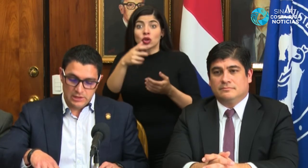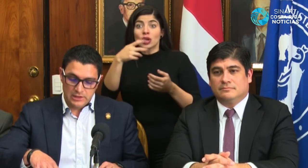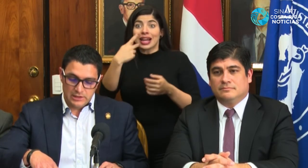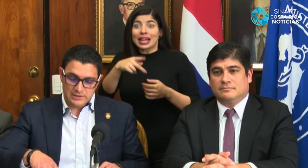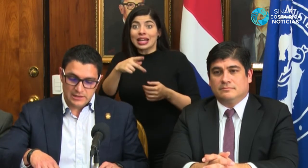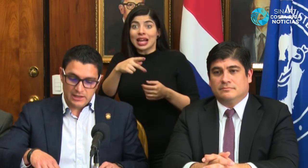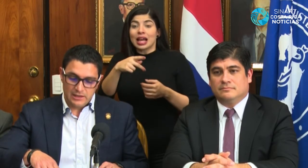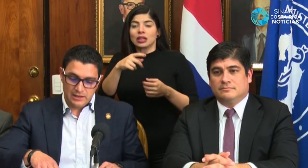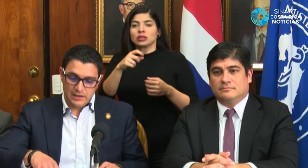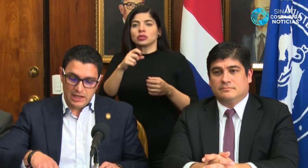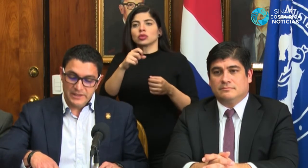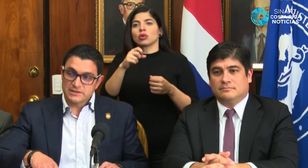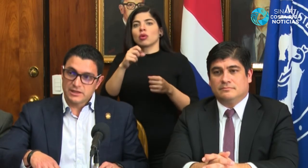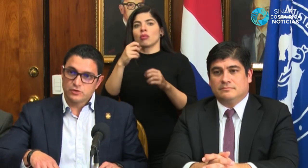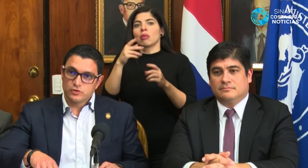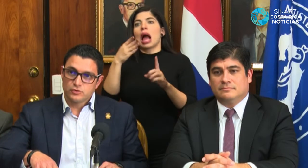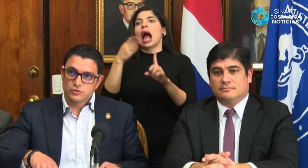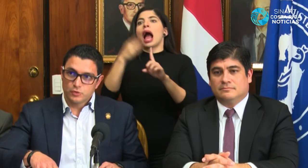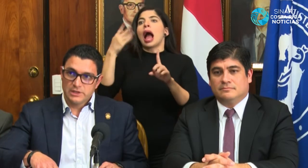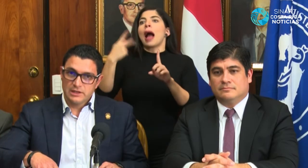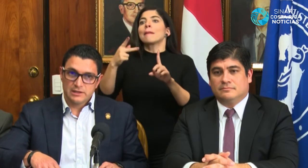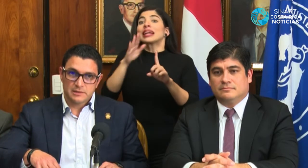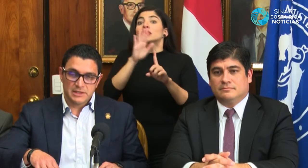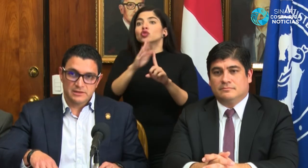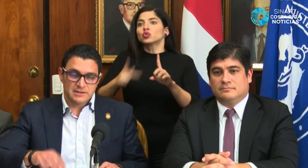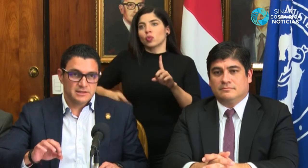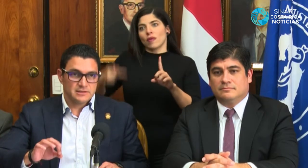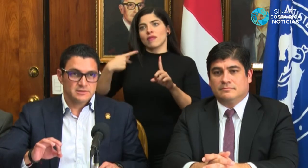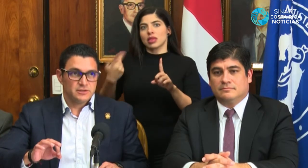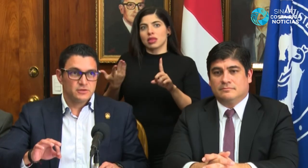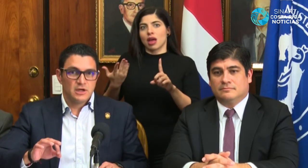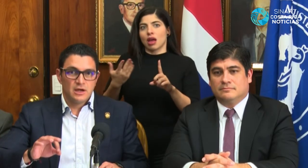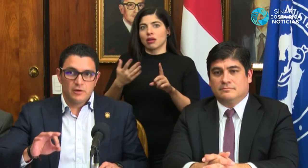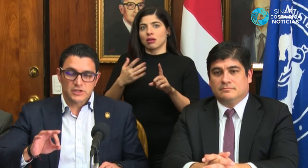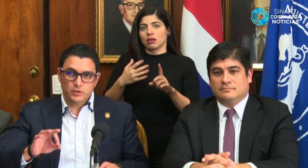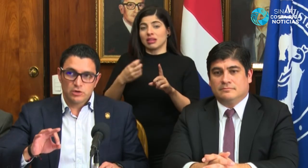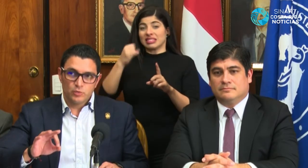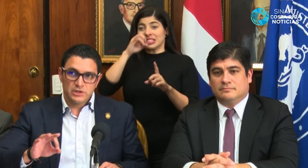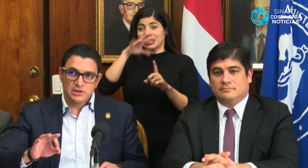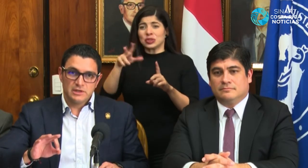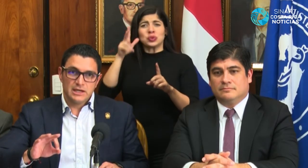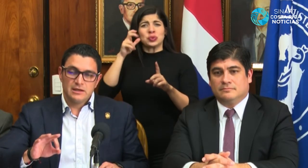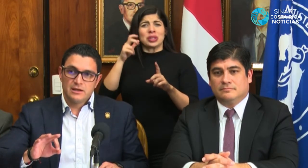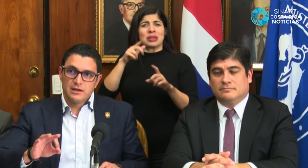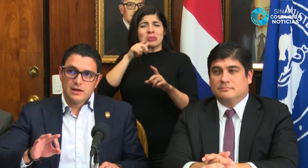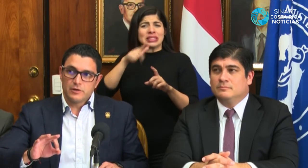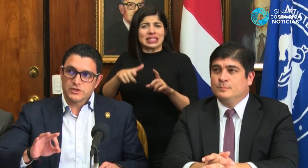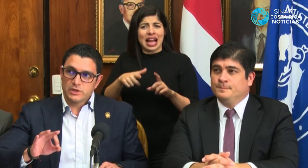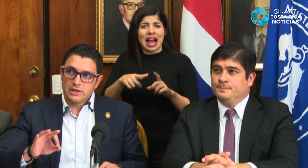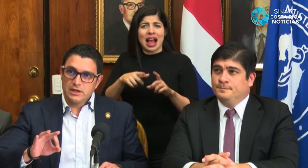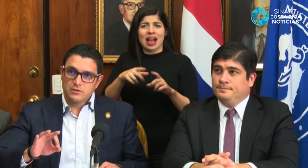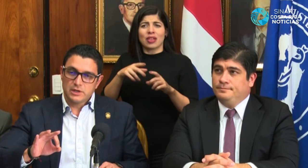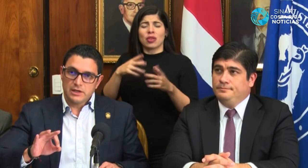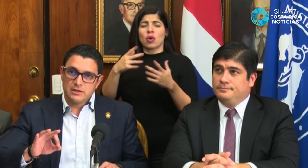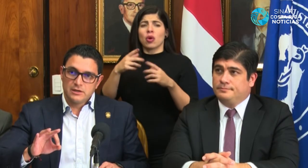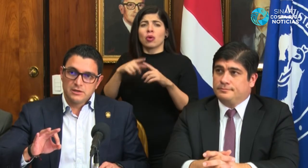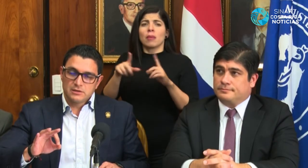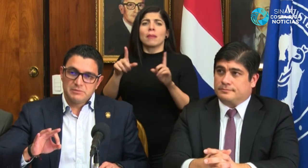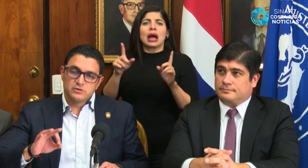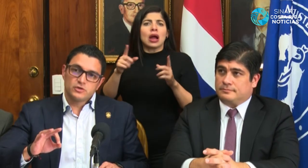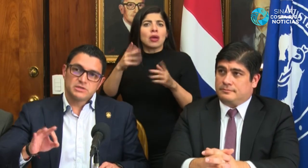riesgo, está amenazando su vida directamente. Así de sencillo, aunque suene algo muy trivial, aunque suene algo